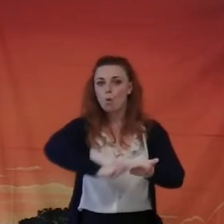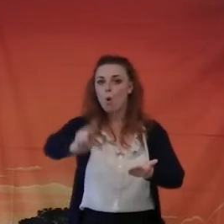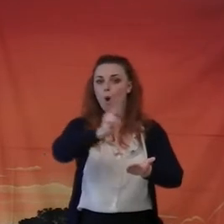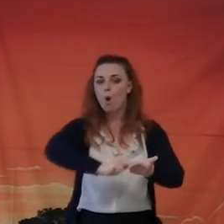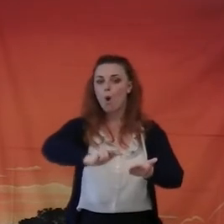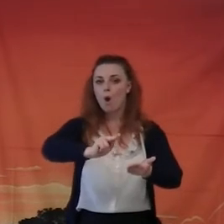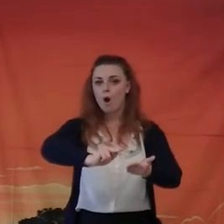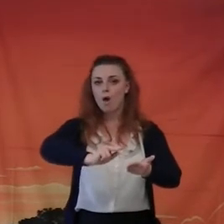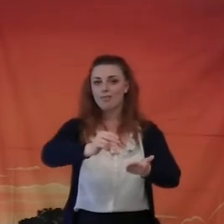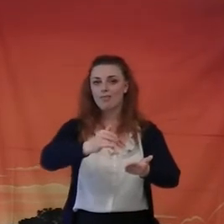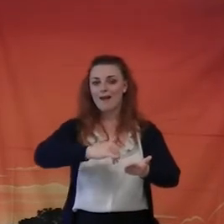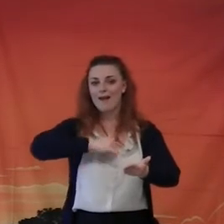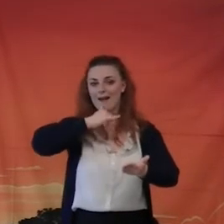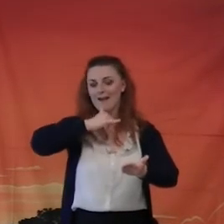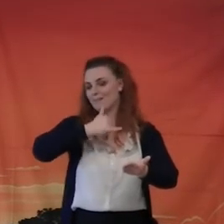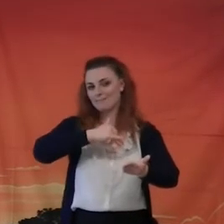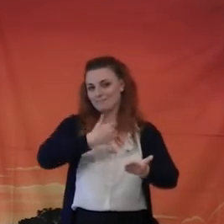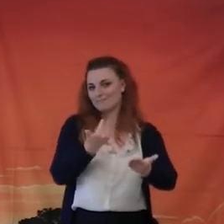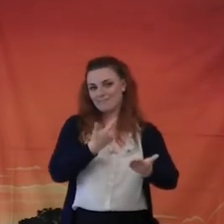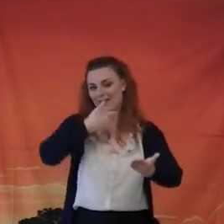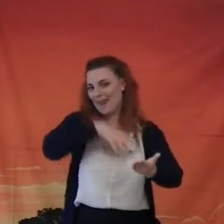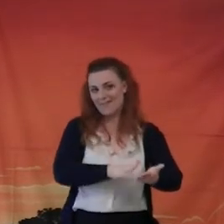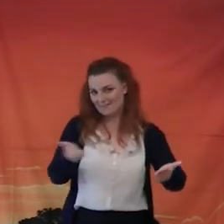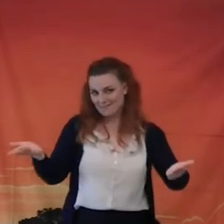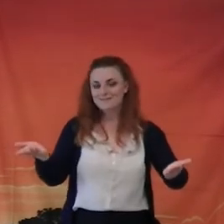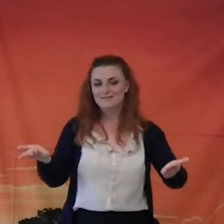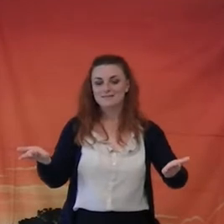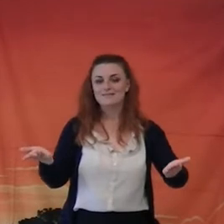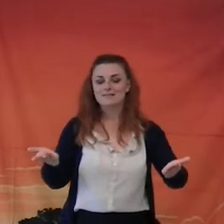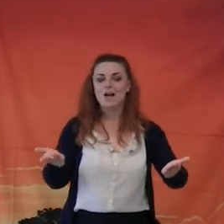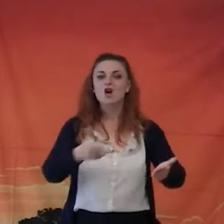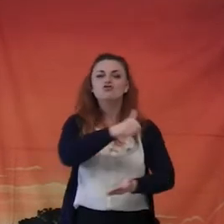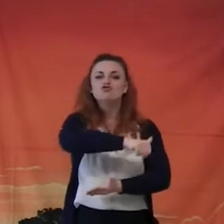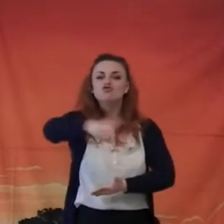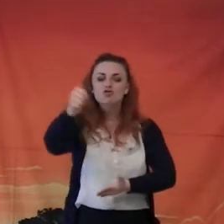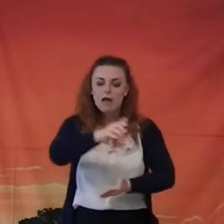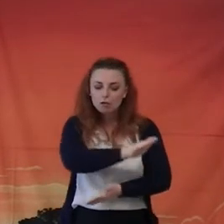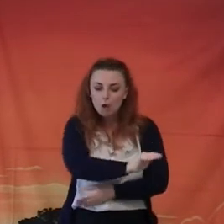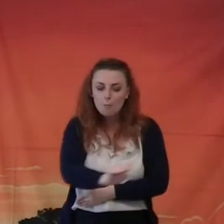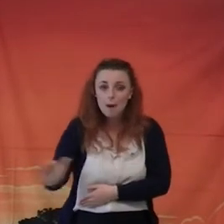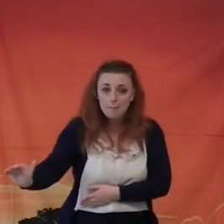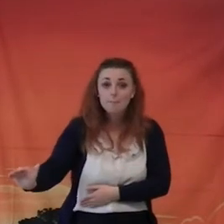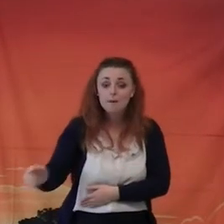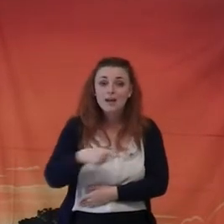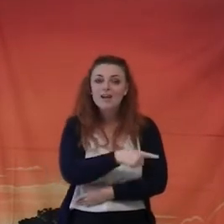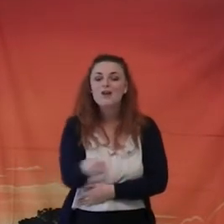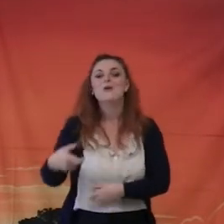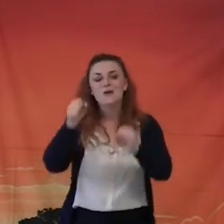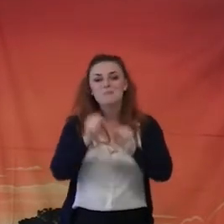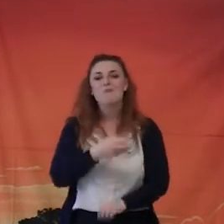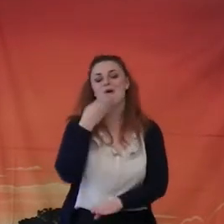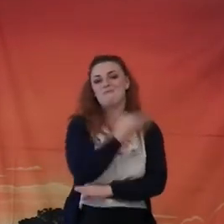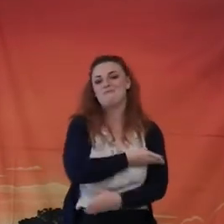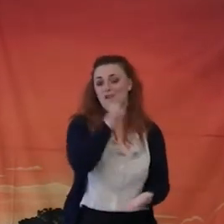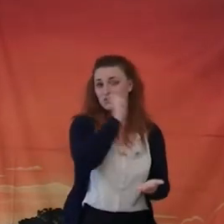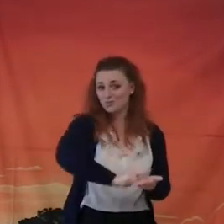tutto, e quindi un centinaio di bambini sono stati, hanno avuto la possibilità di andare a scuola